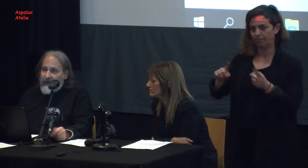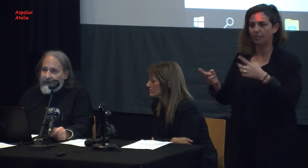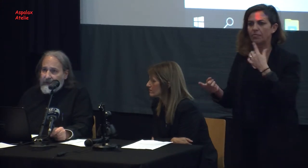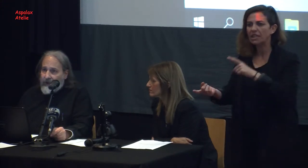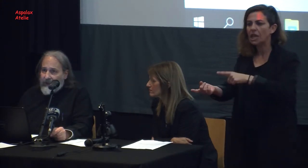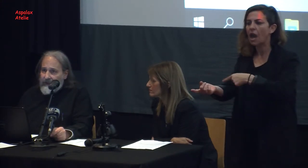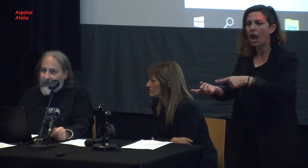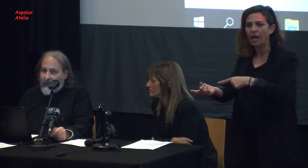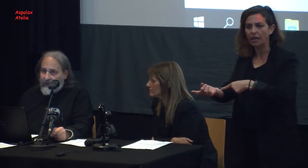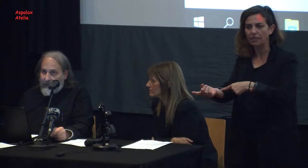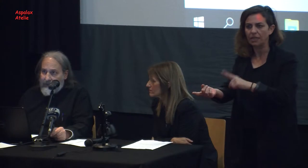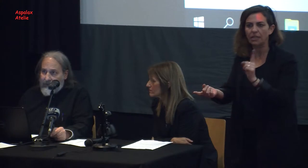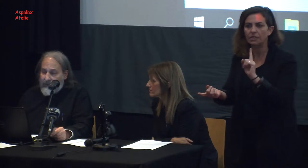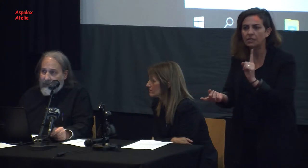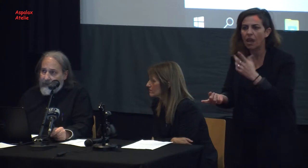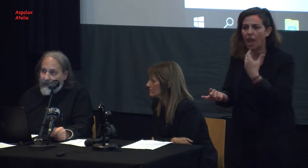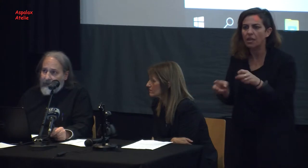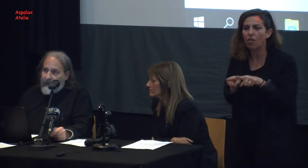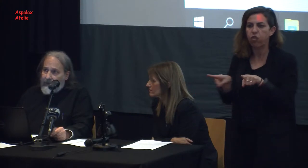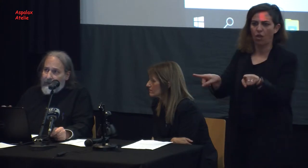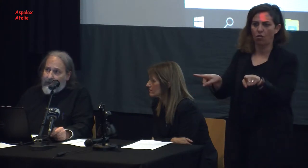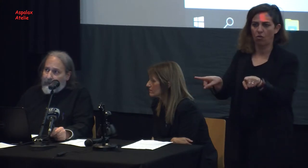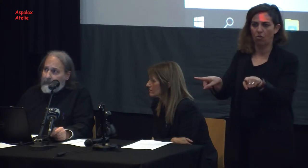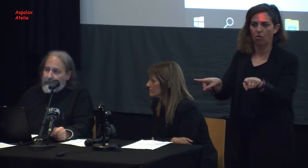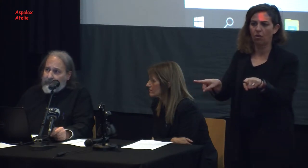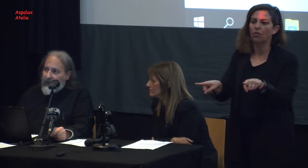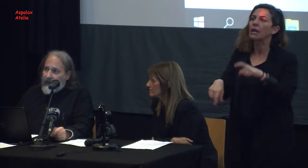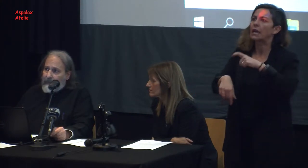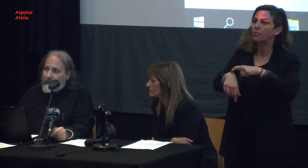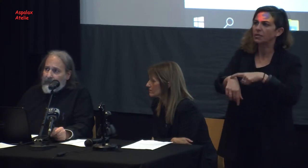δεν είναι συζωητής χαρακτήρας, δεν είναι